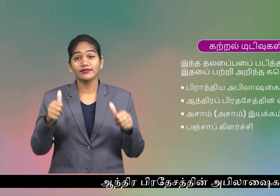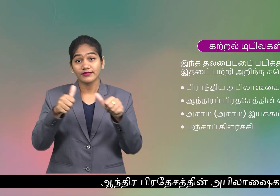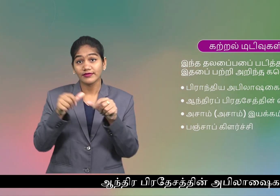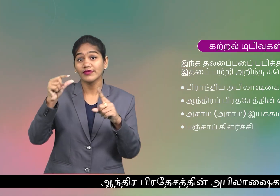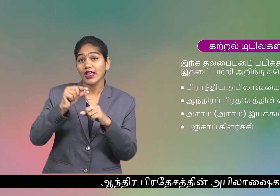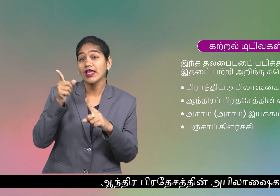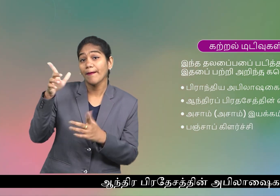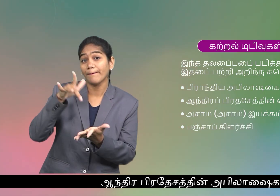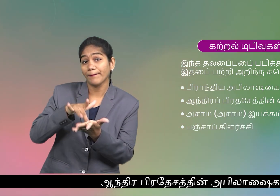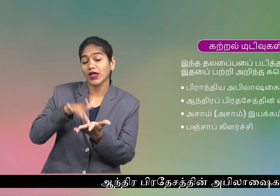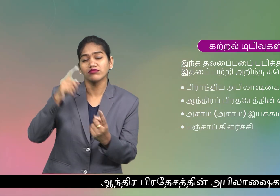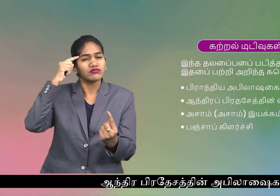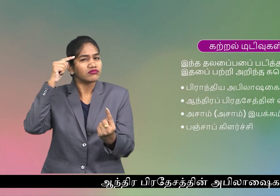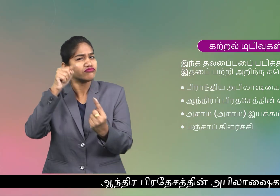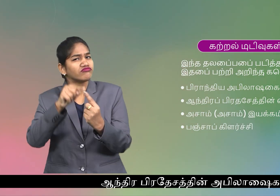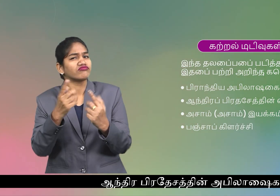ஆந்திர பிரதேசத்தின் அபிலாஷைகள்,